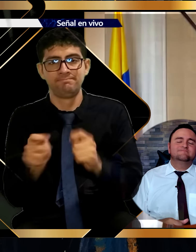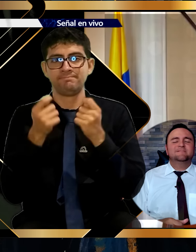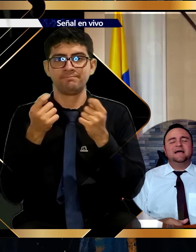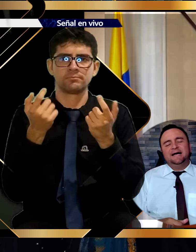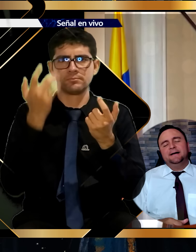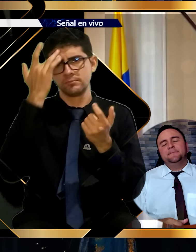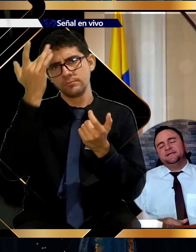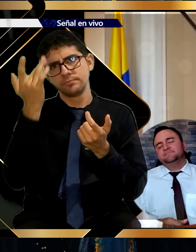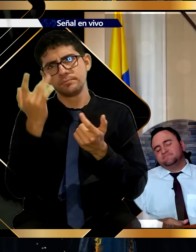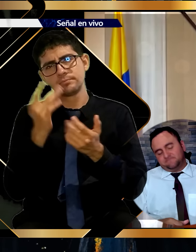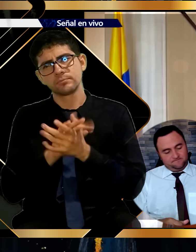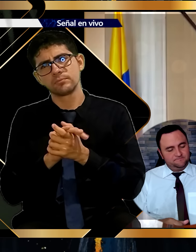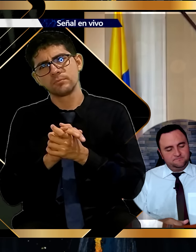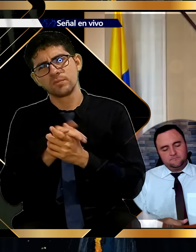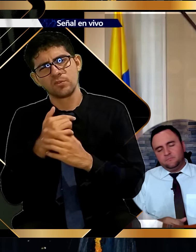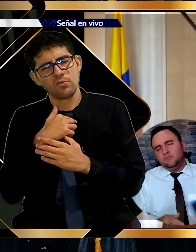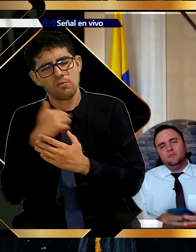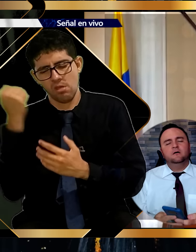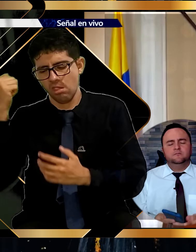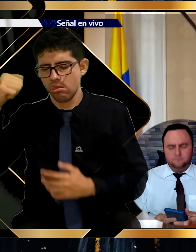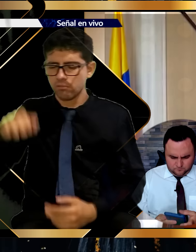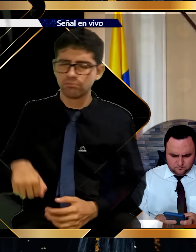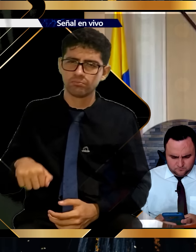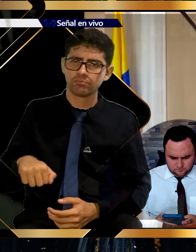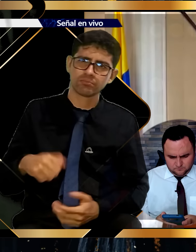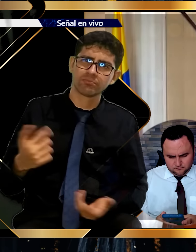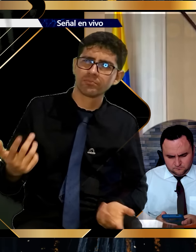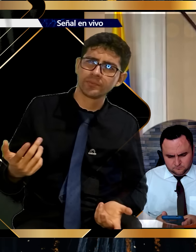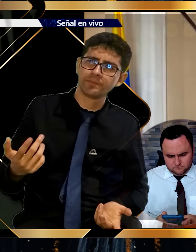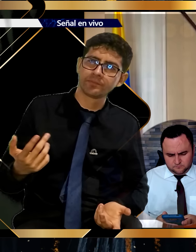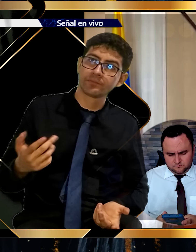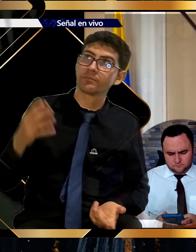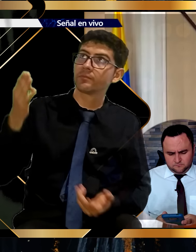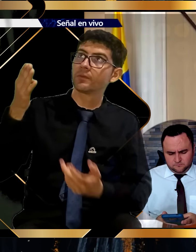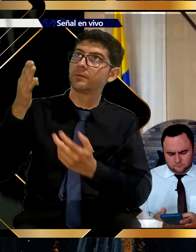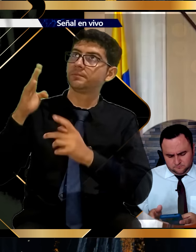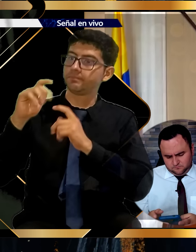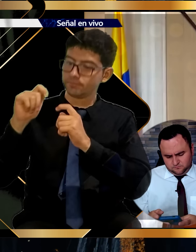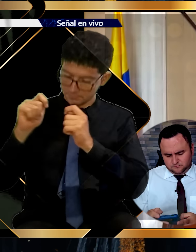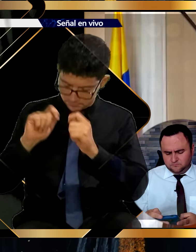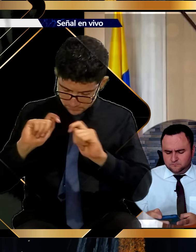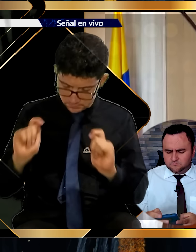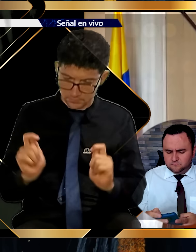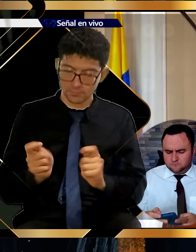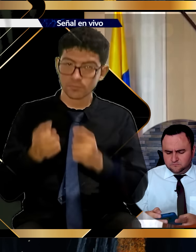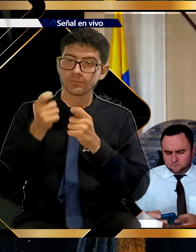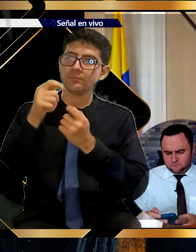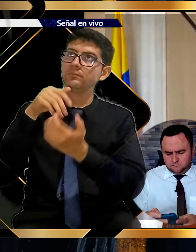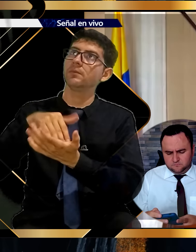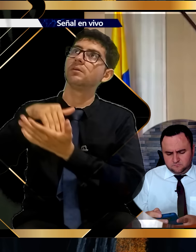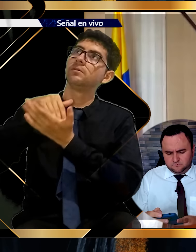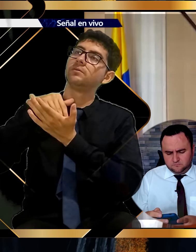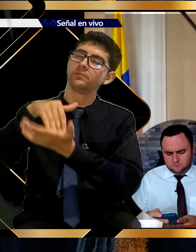que voy a fracasar? Si la salvación está diseñada para que tú no caigas jamás.